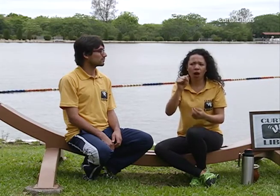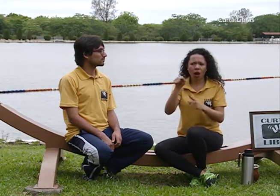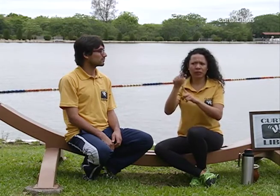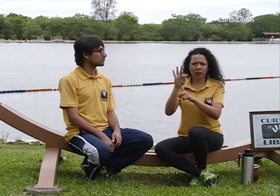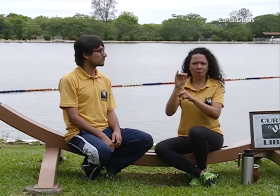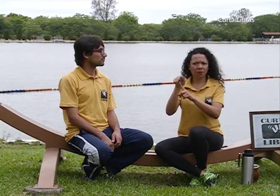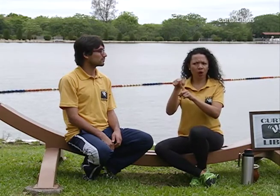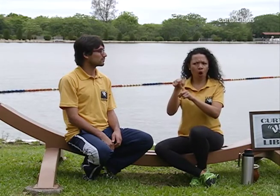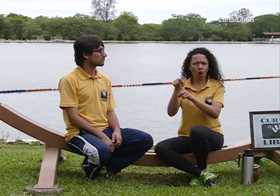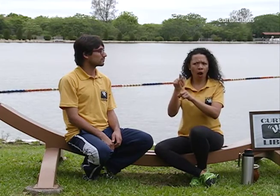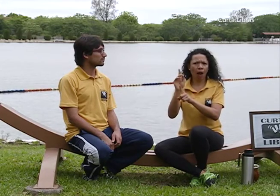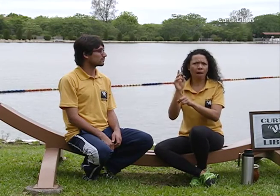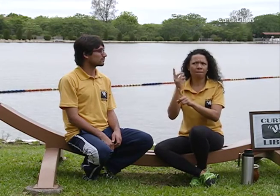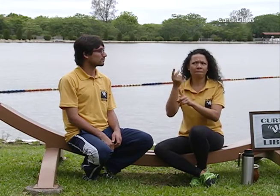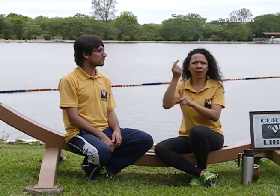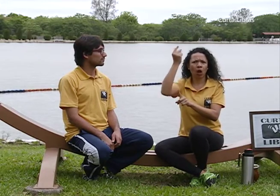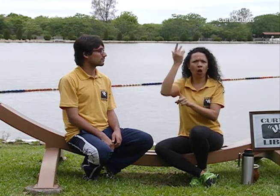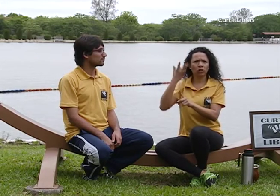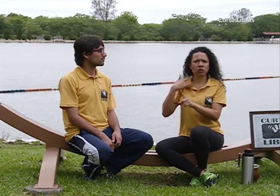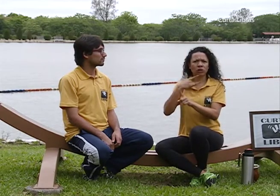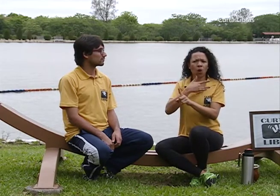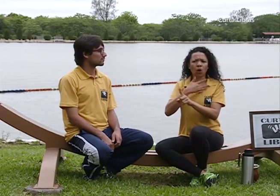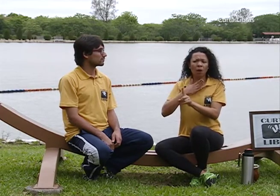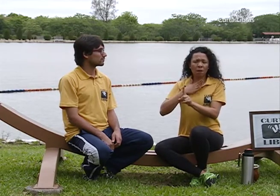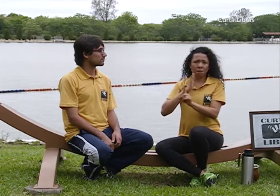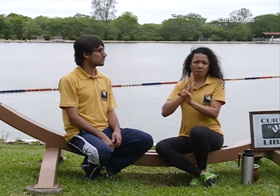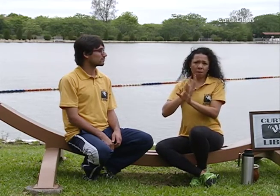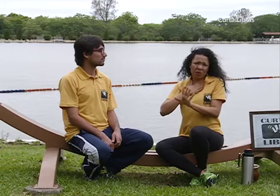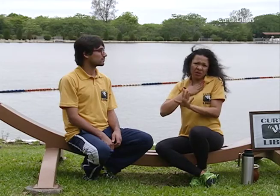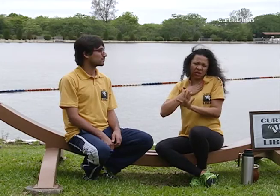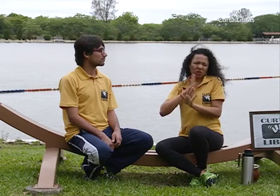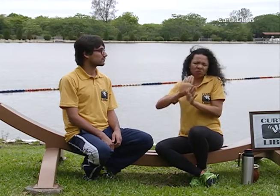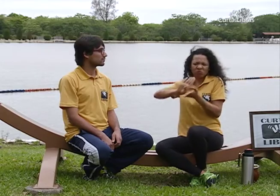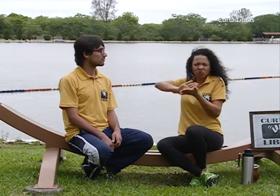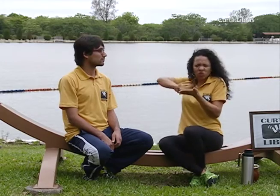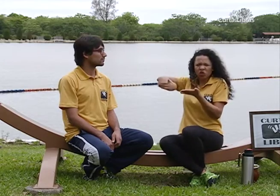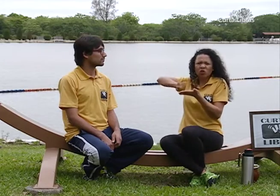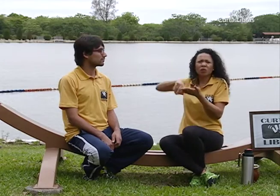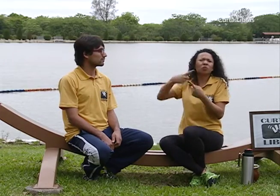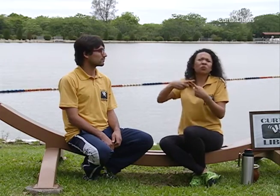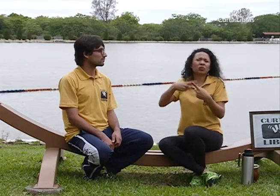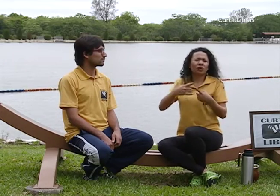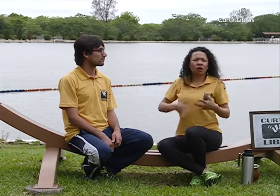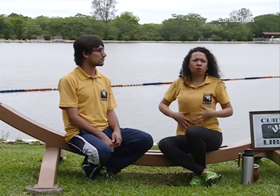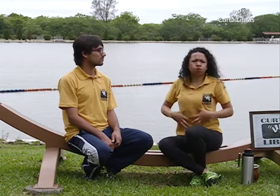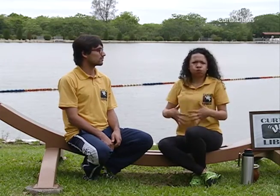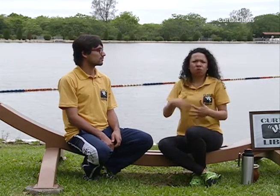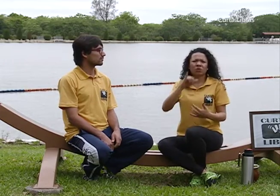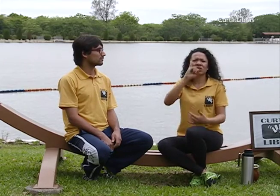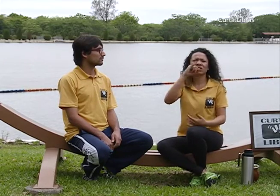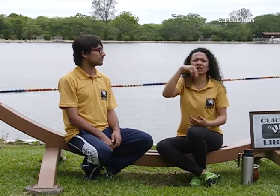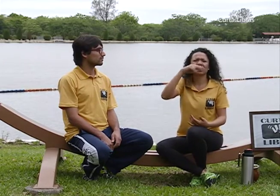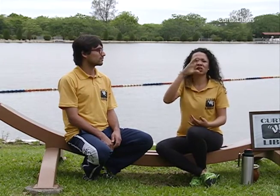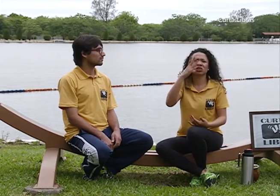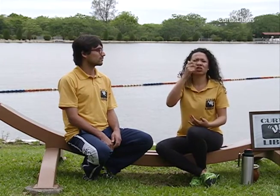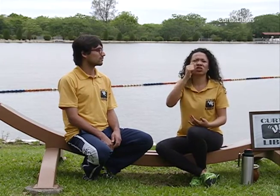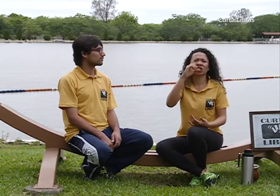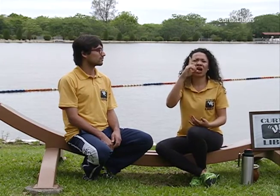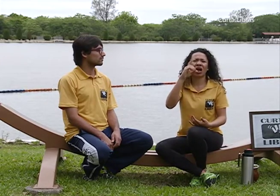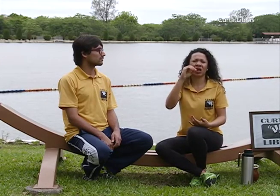a tapioca. Antes, até falavam que fazia bem para a saúde. Mas eu preferia evitar, porque eu me